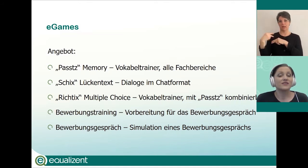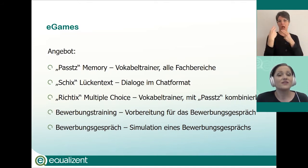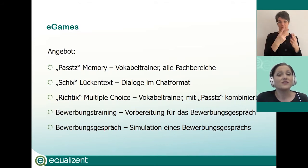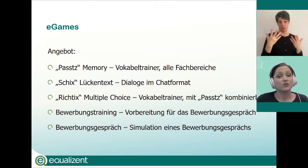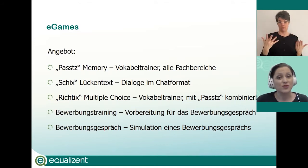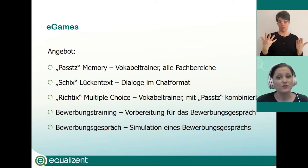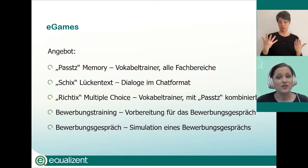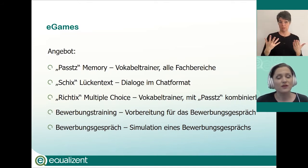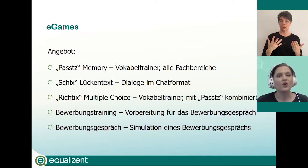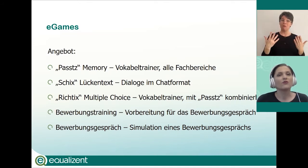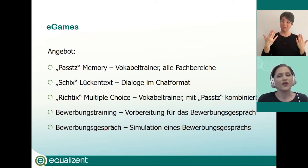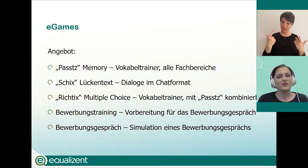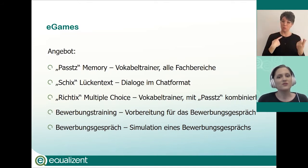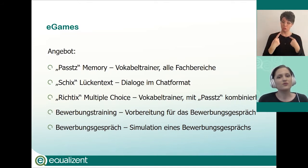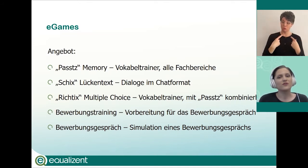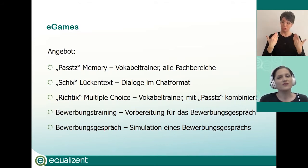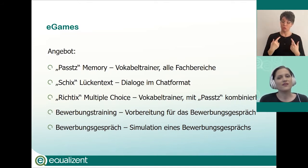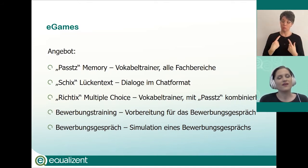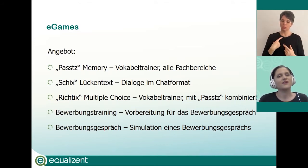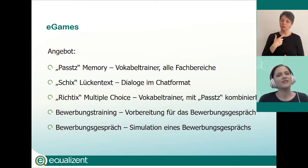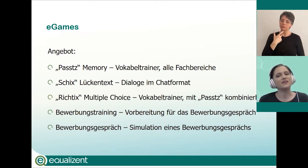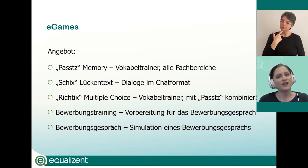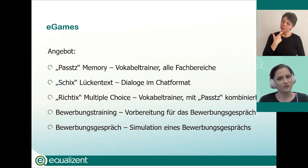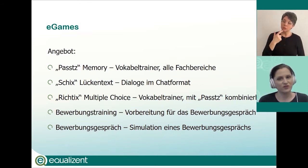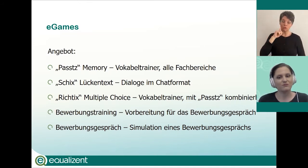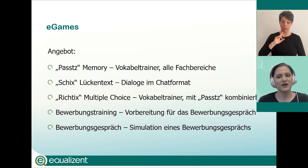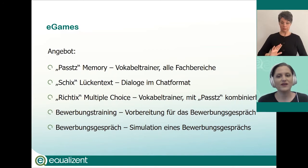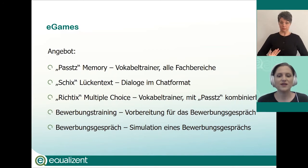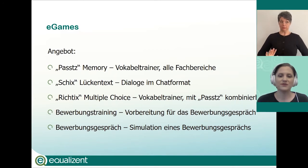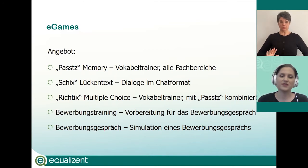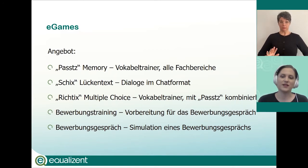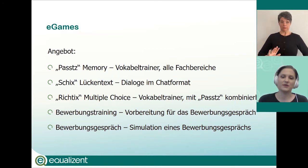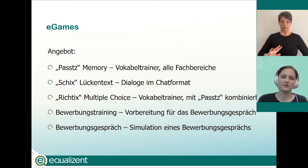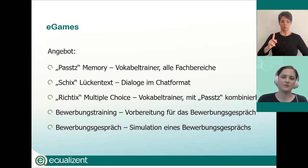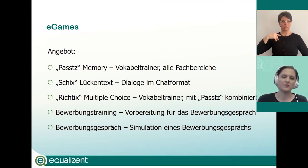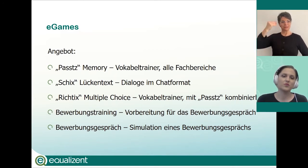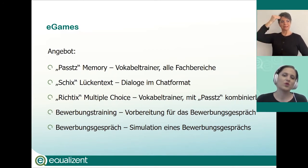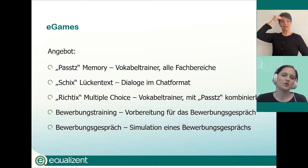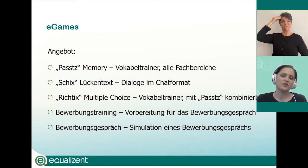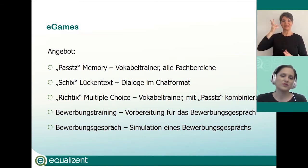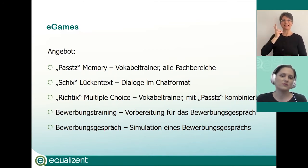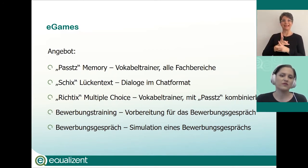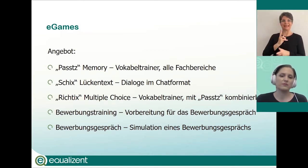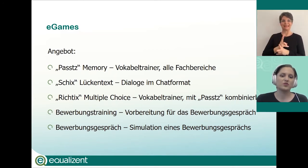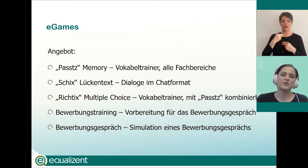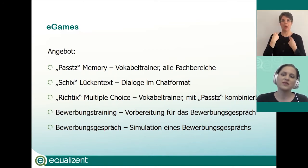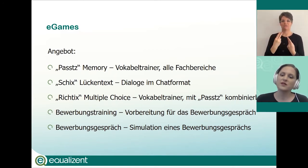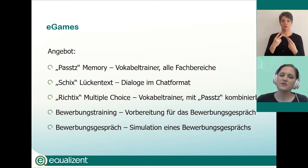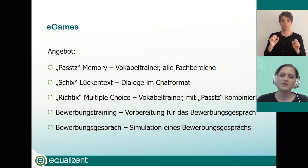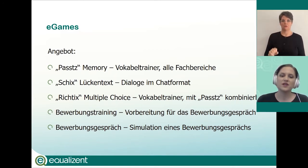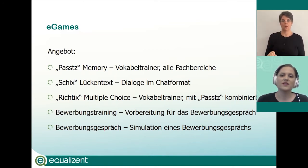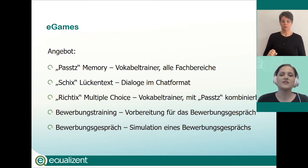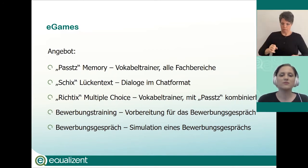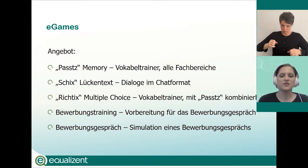sehr stressige Situation sein. Und da ist es gut, wenn sie dann eine richtige Antwort parat haben, die Teilnehmenden. Und das Bewerbungsgespräch